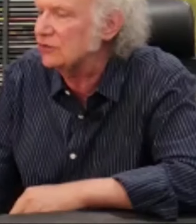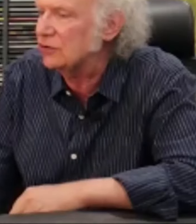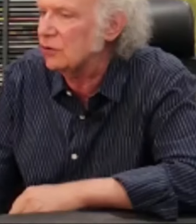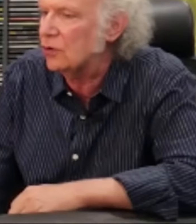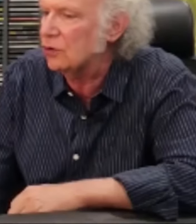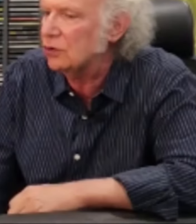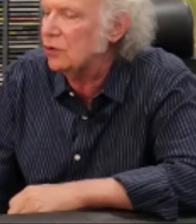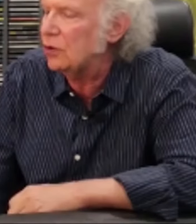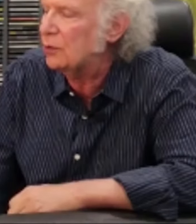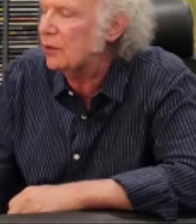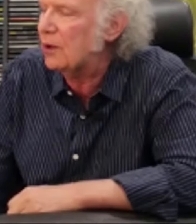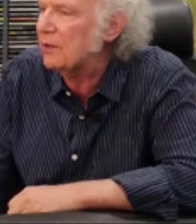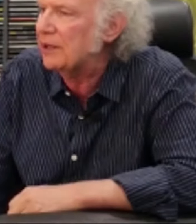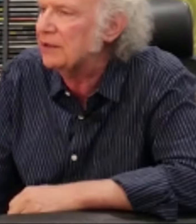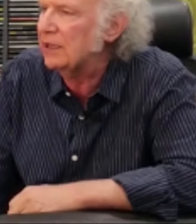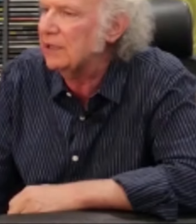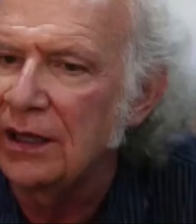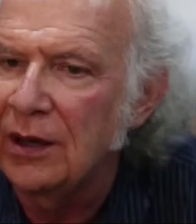a nosotros con otros ojos,